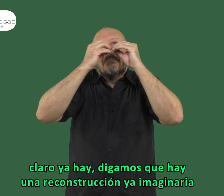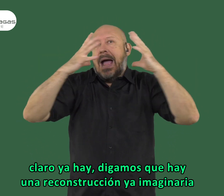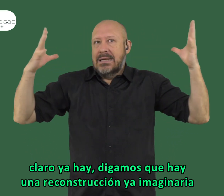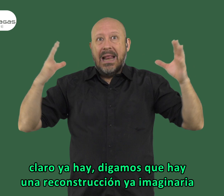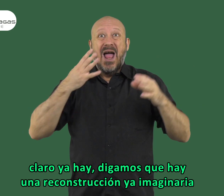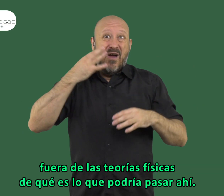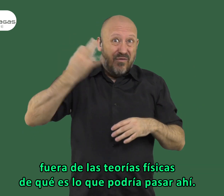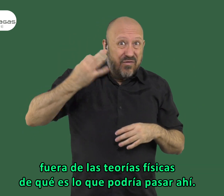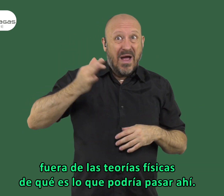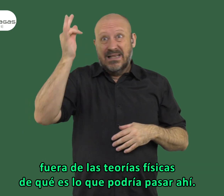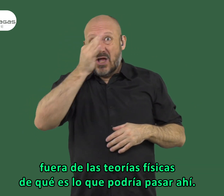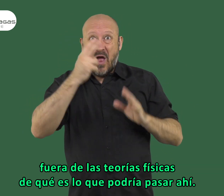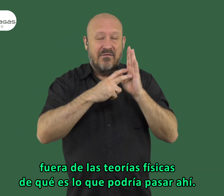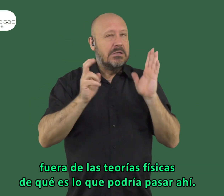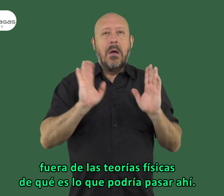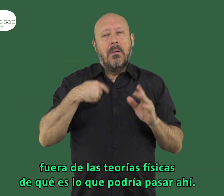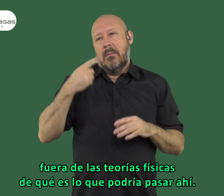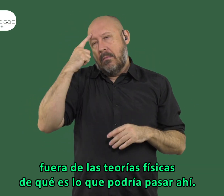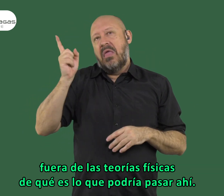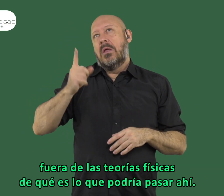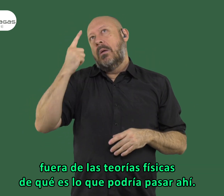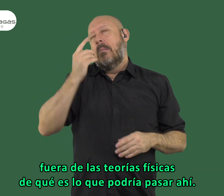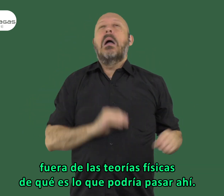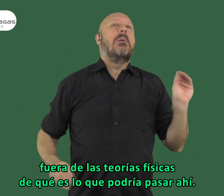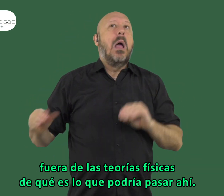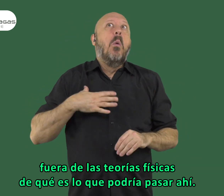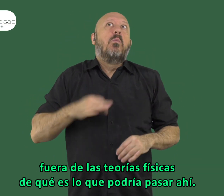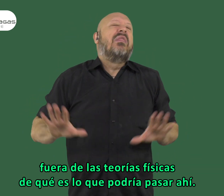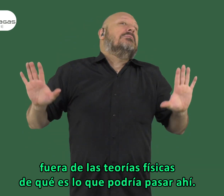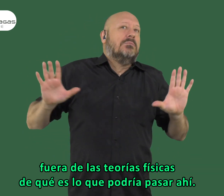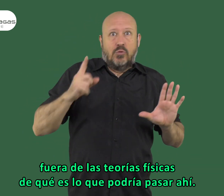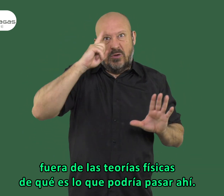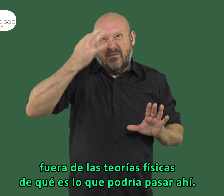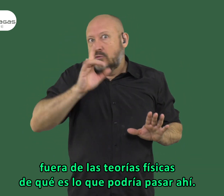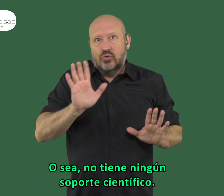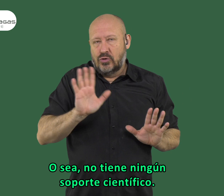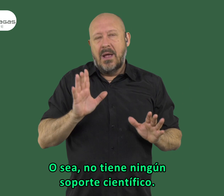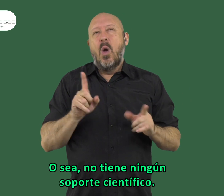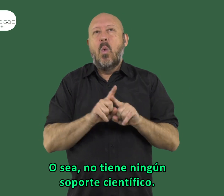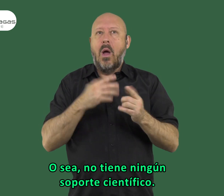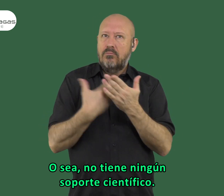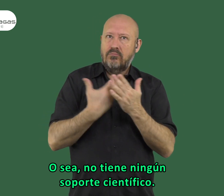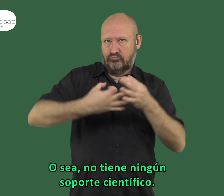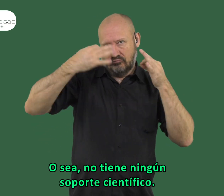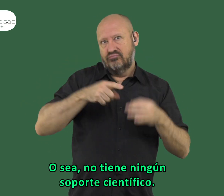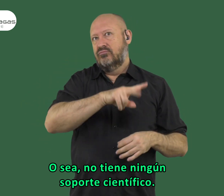ya imaginaria fuera de las teorías físicas de qué es lo que podría pasar ahí. O sea, no tiene